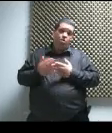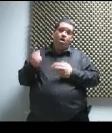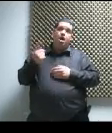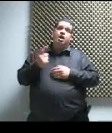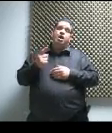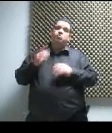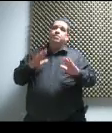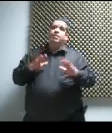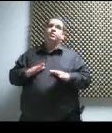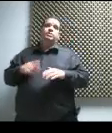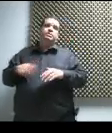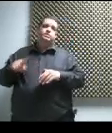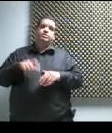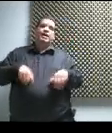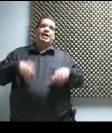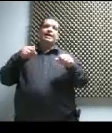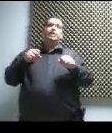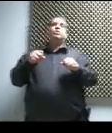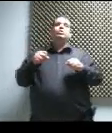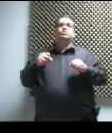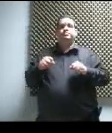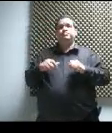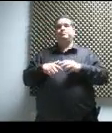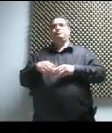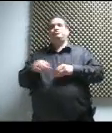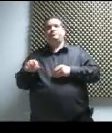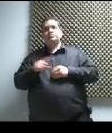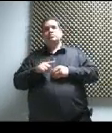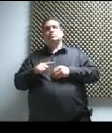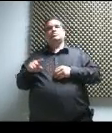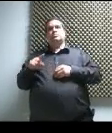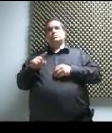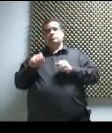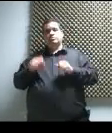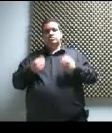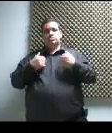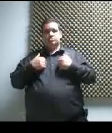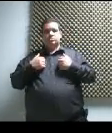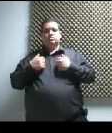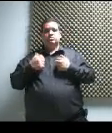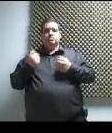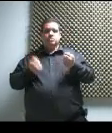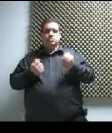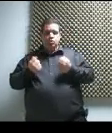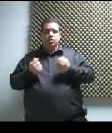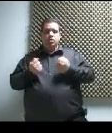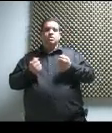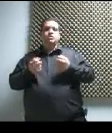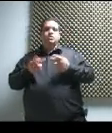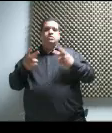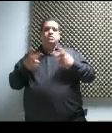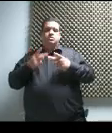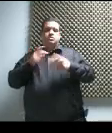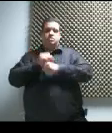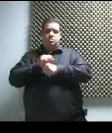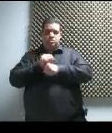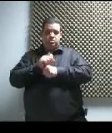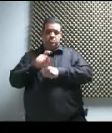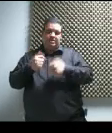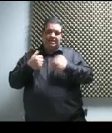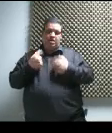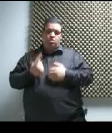magnífico. Porque entonces así no tienes que agarrarlo cuando vayas saliendo. Lo puedes tener también en tu carro, en tu lugar de trabajo se supone que tengas también